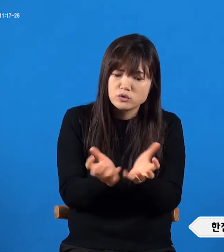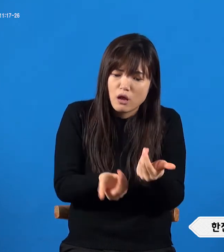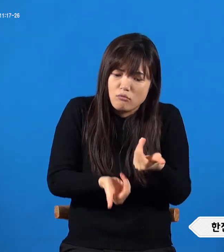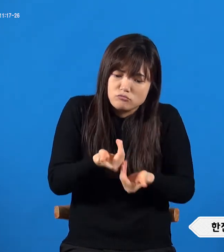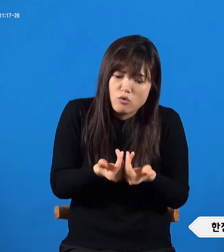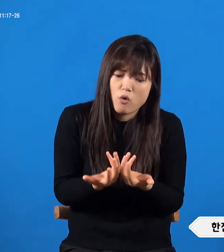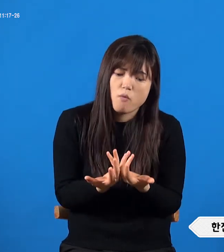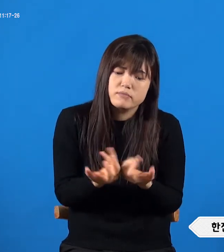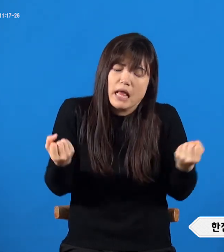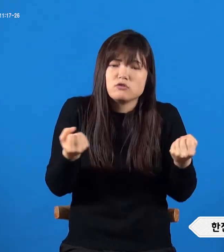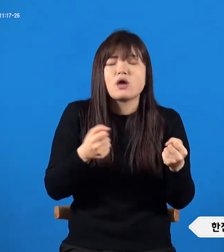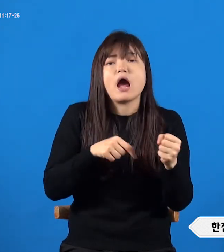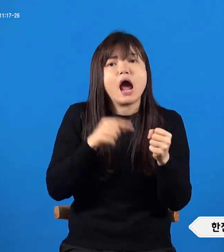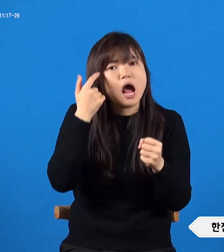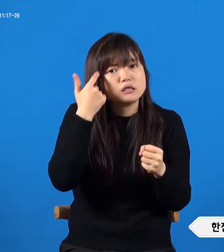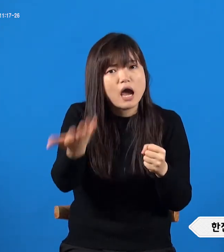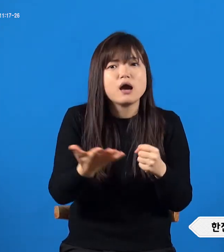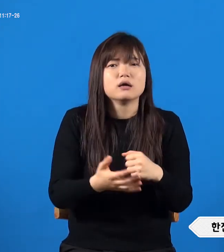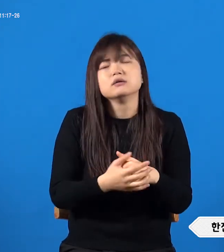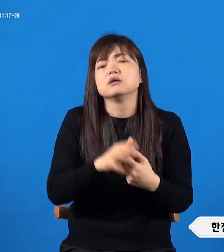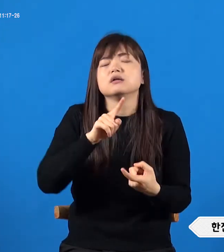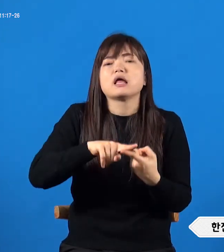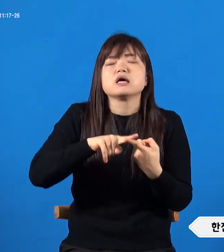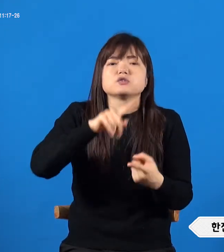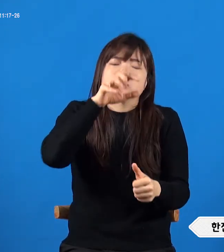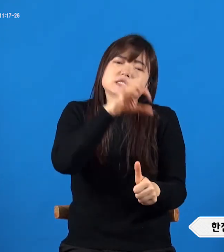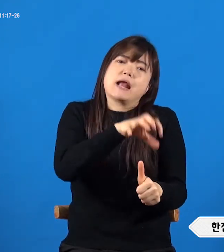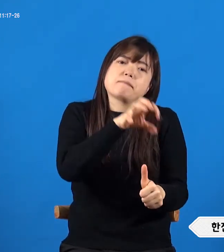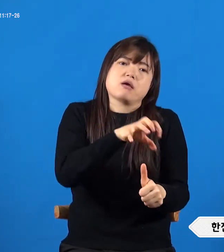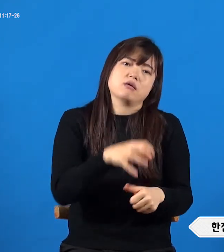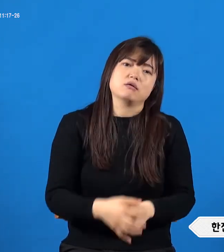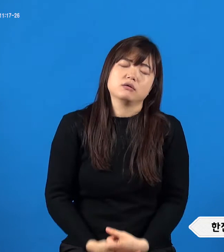분열을 시키느냐? 책망을 하는 거죠.